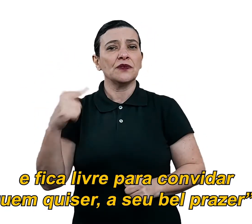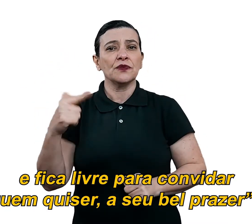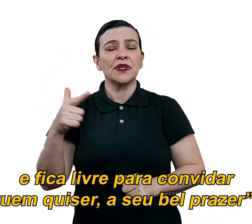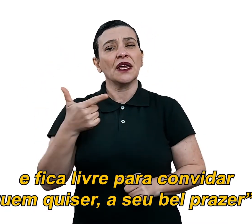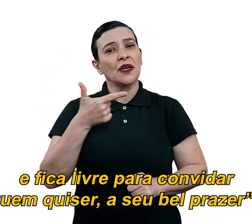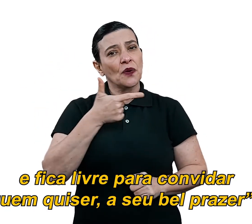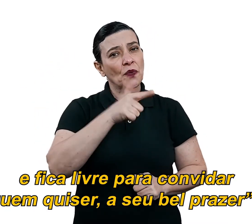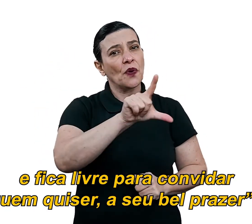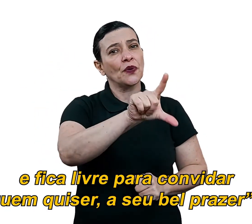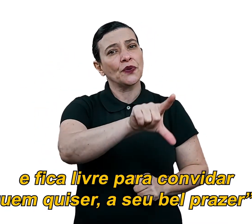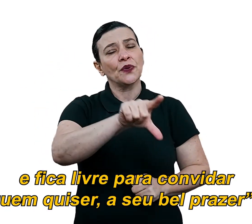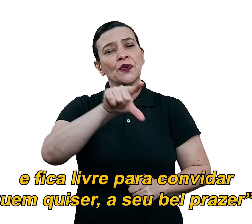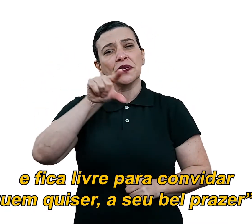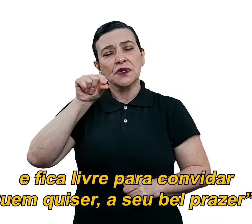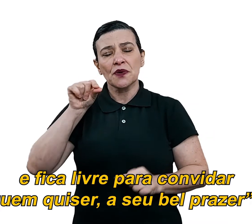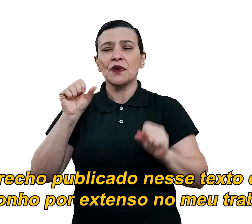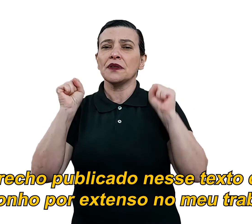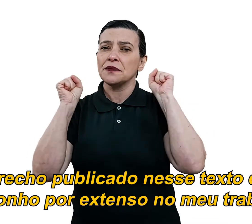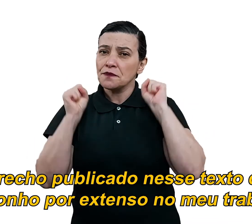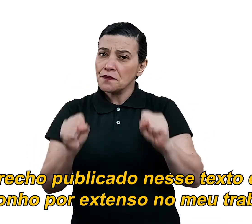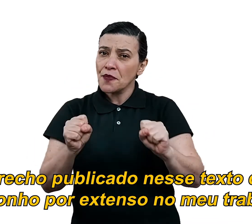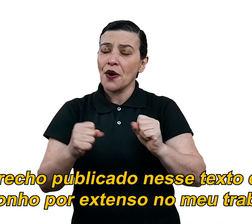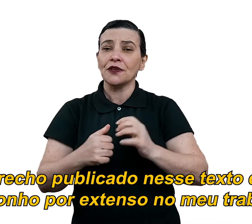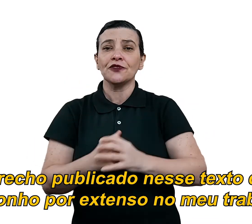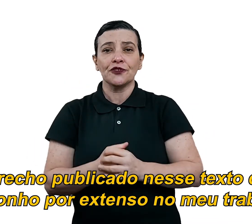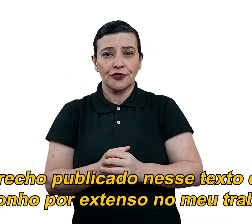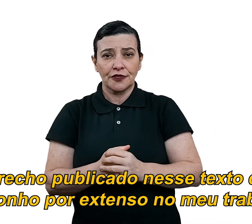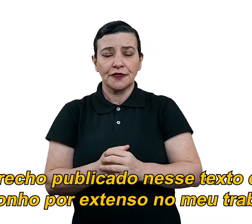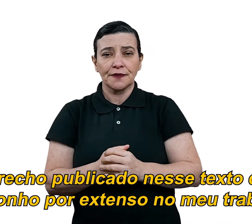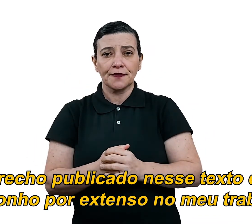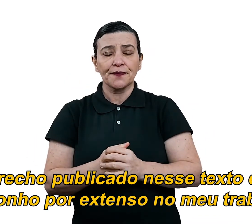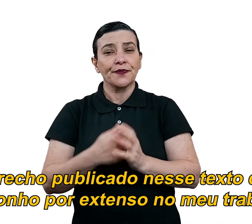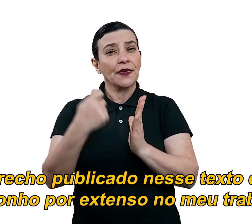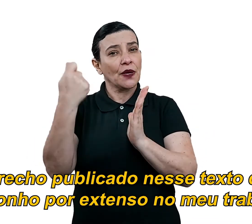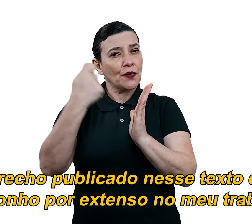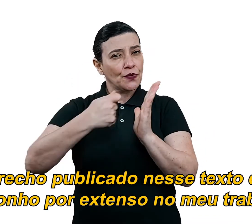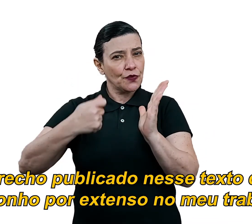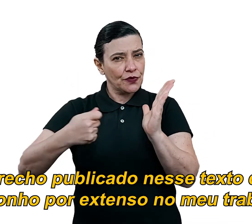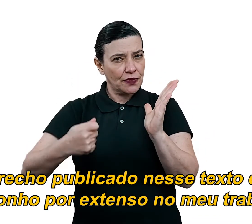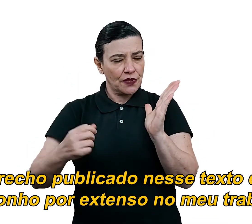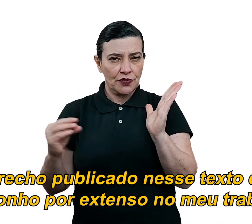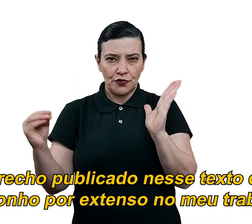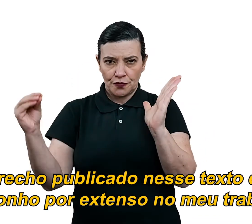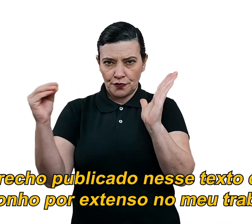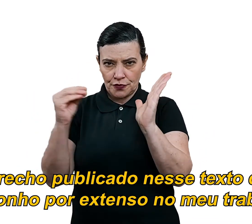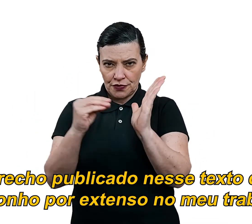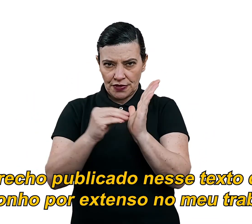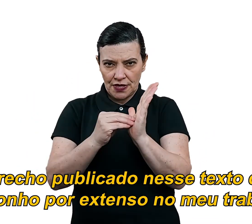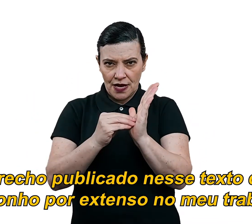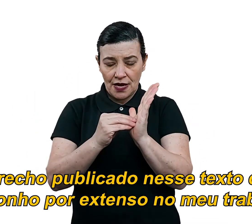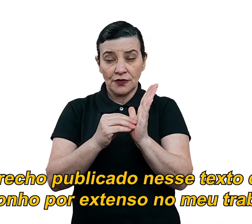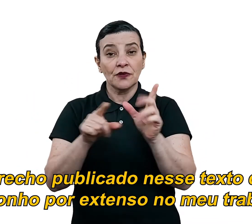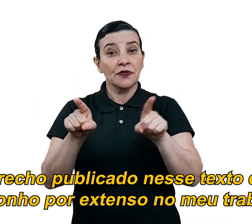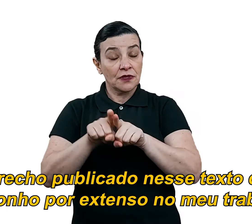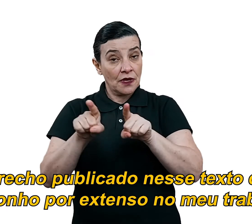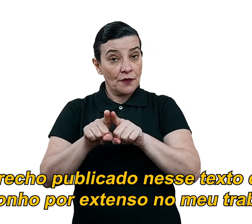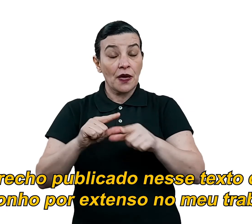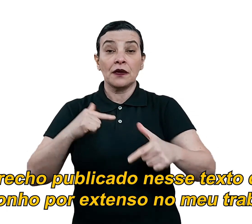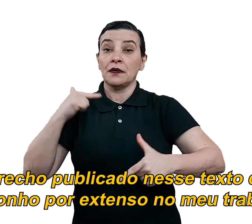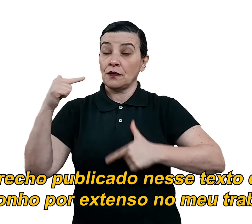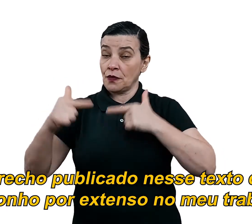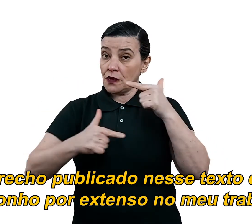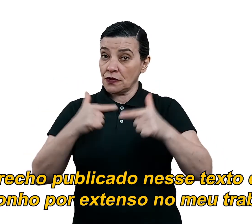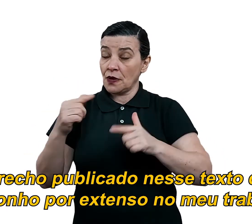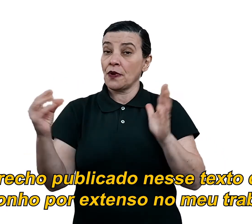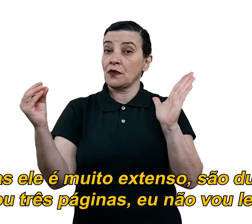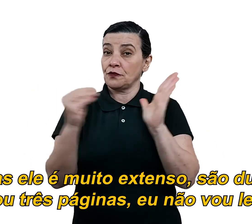convidar quem quiser a seu bel prazer, tá certo? O trecho publicado, enfim, nesse texto, que eu inclusive ponho por